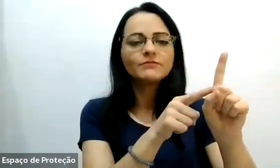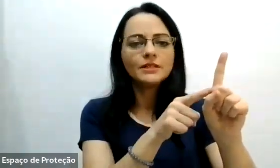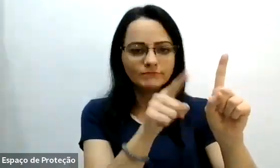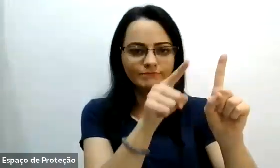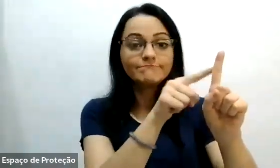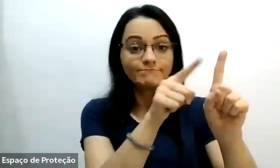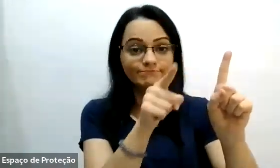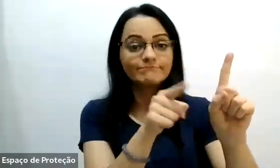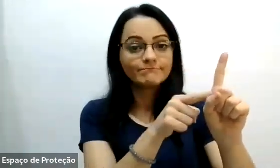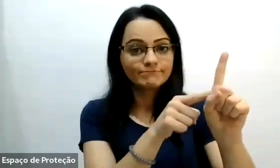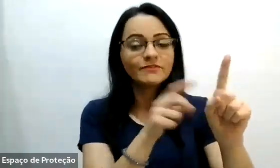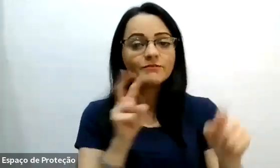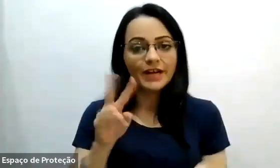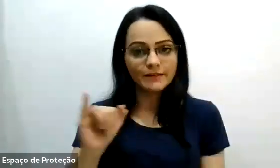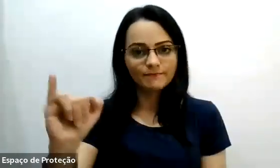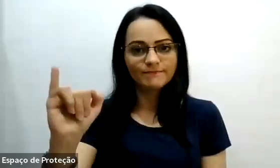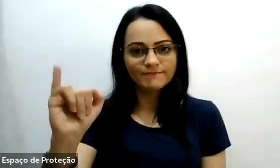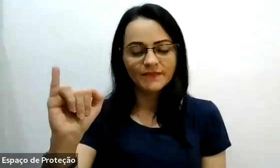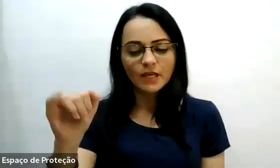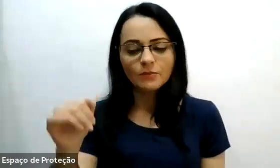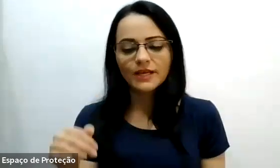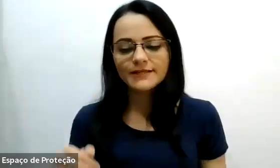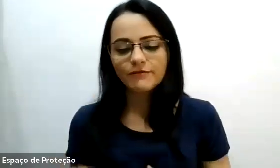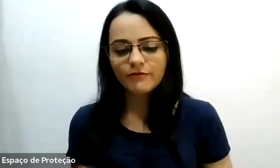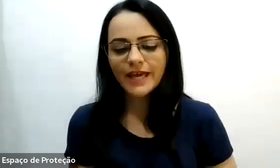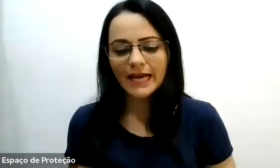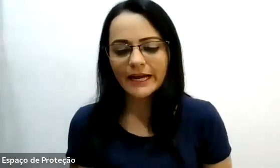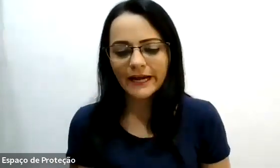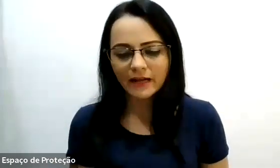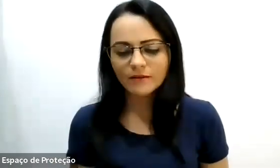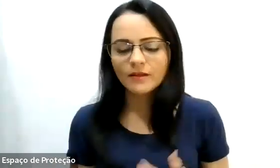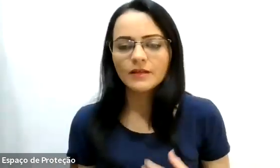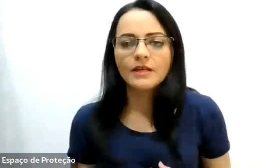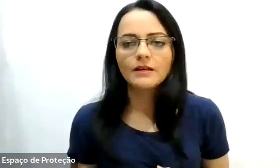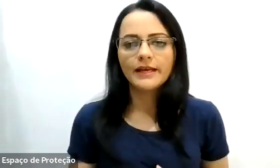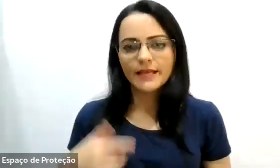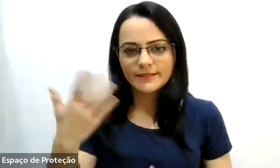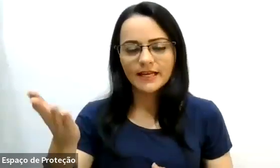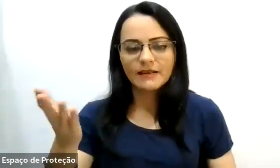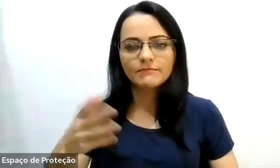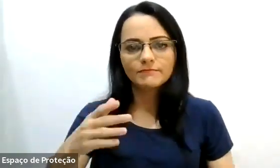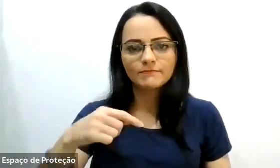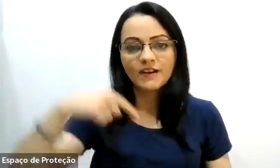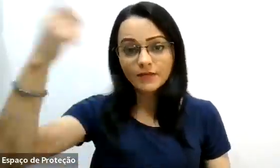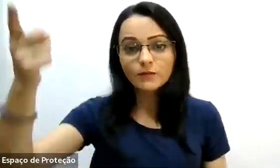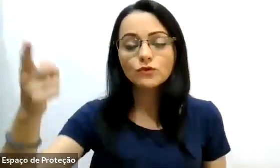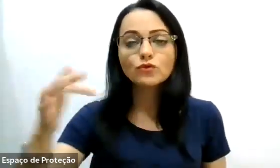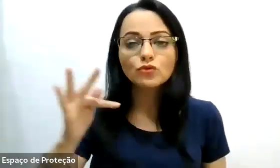grávida vai. Porque esse ficará quer dizer que ela vai ficar no